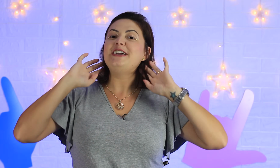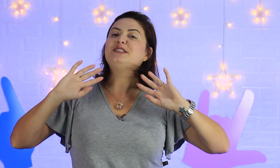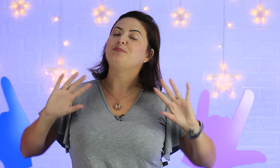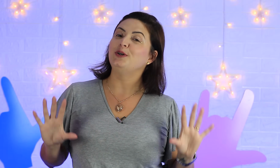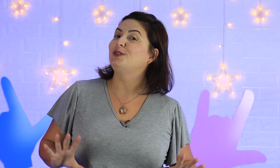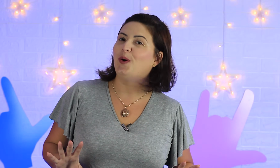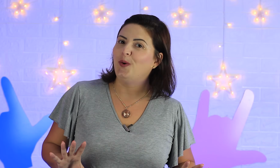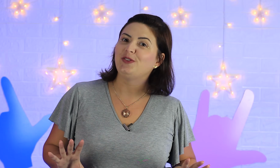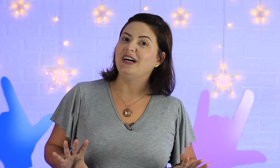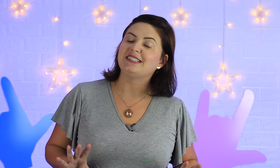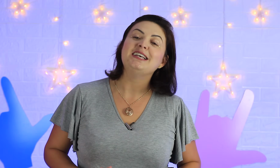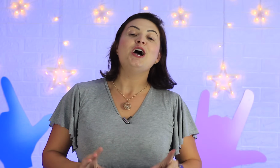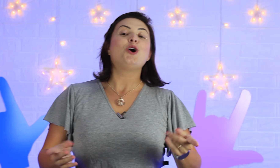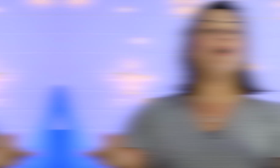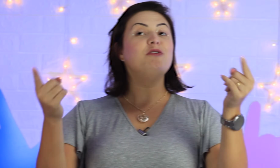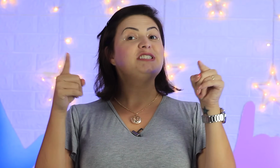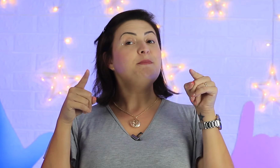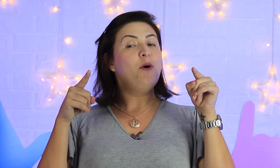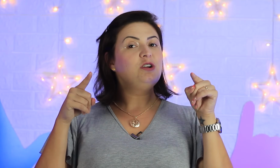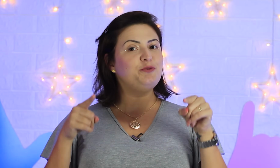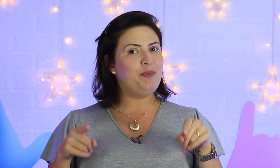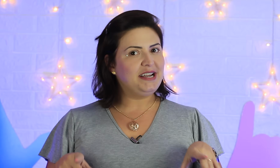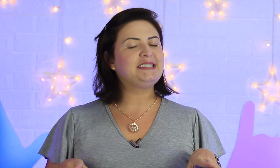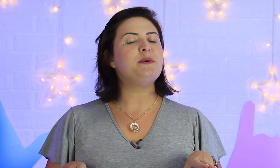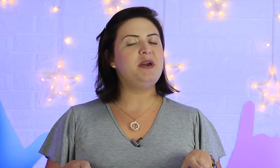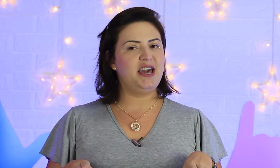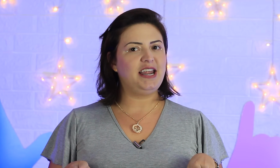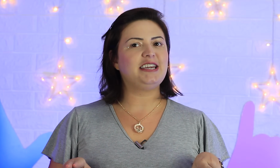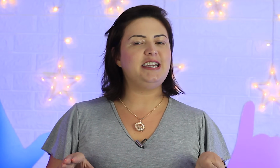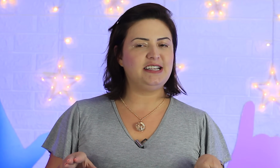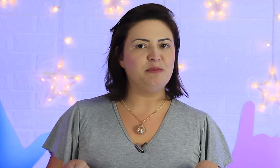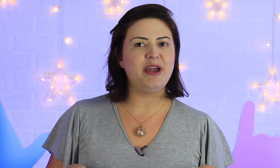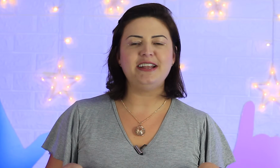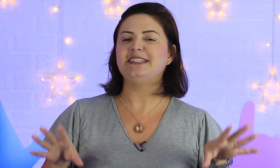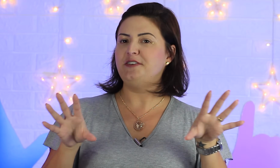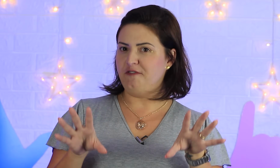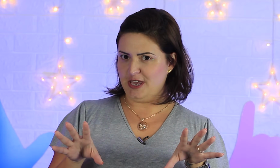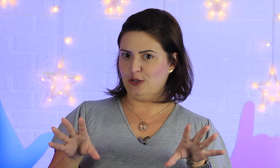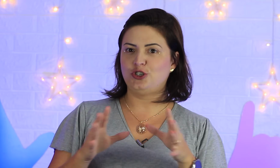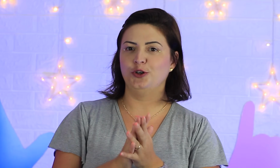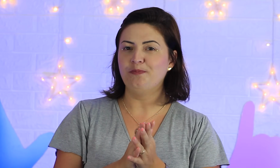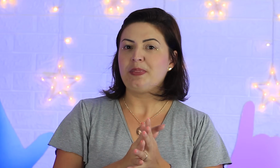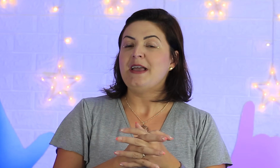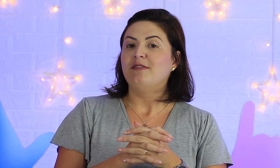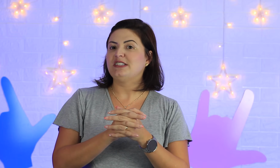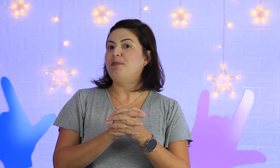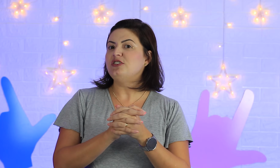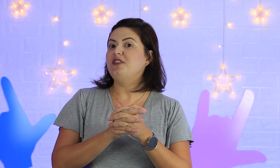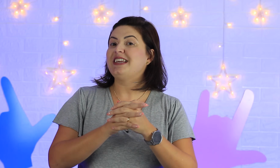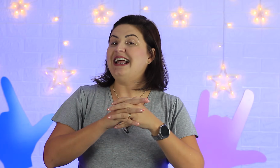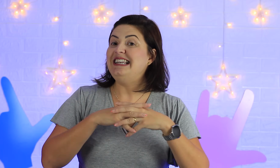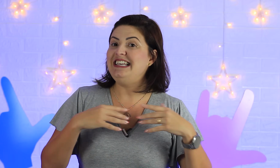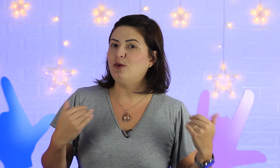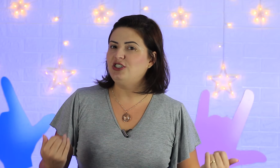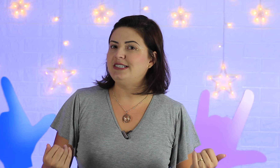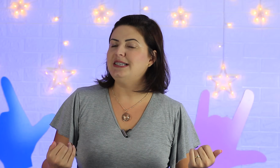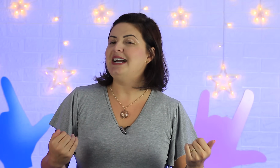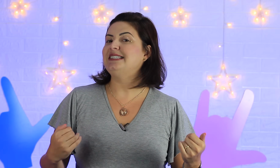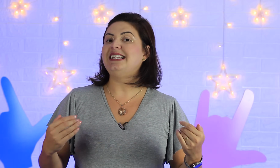vez por todas. Como você pode perceber aqui também nesse vídeo, você pode ver que a língua de sinais, ela